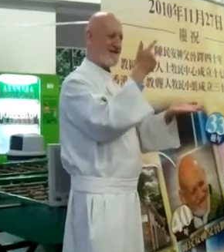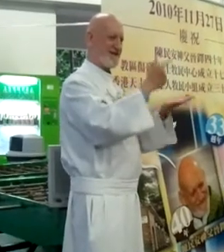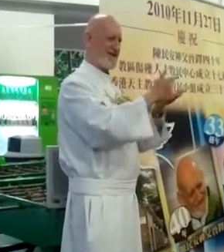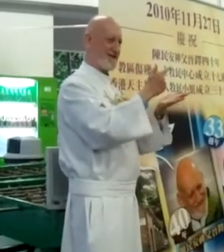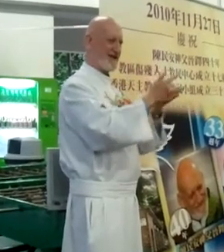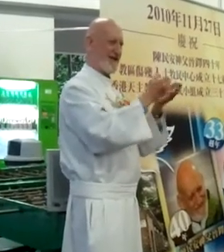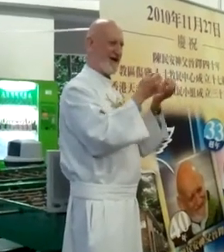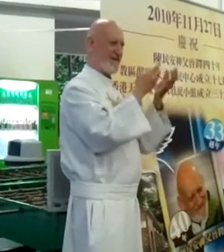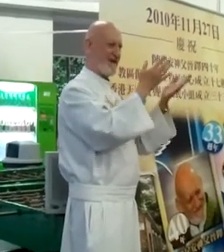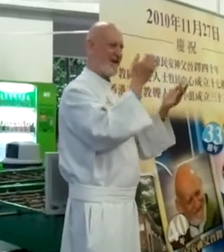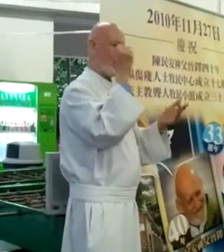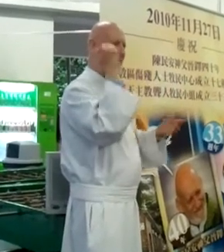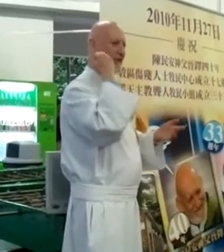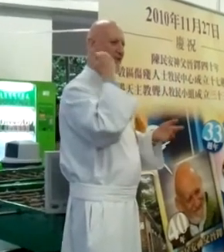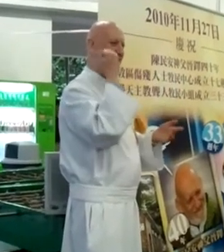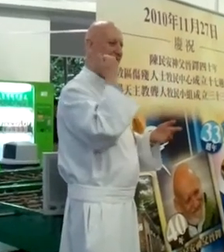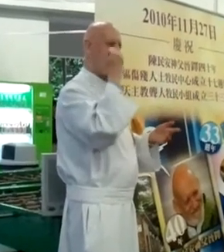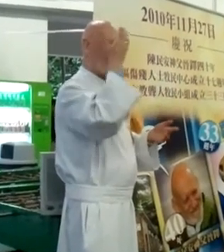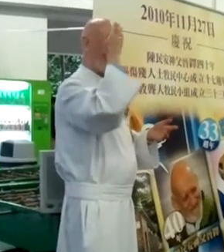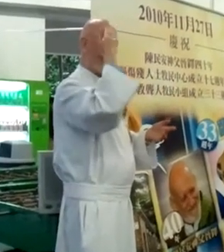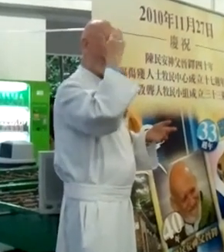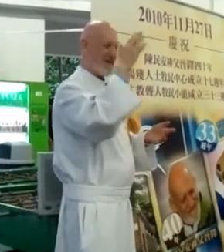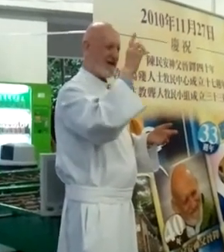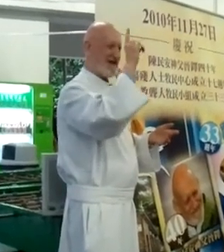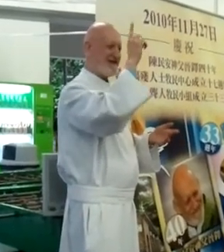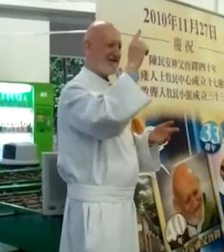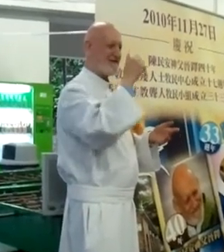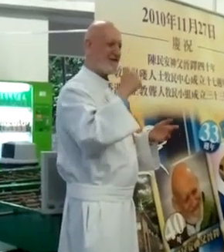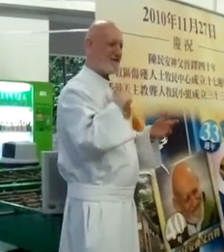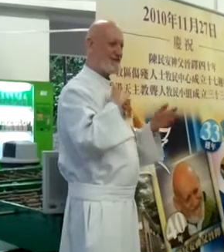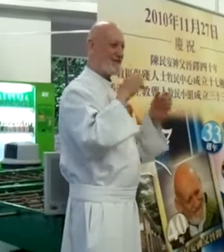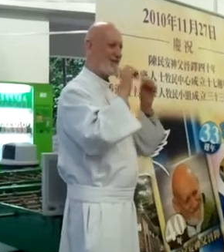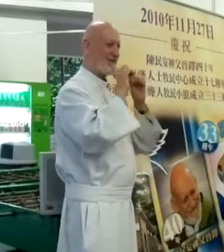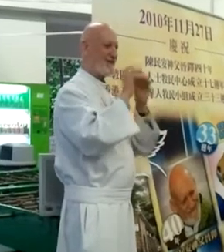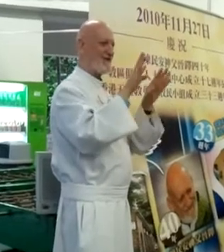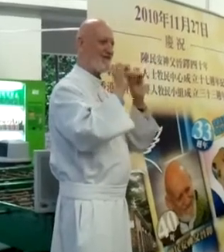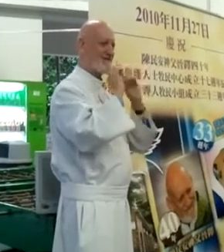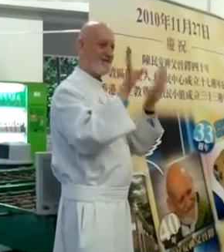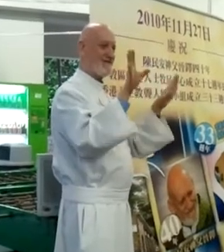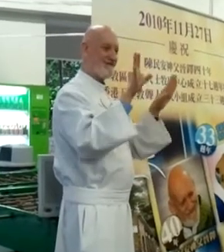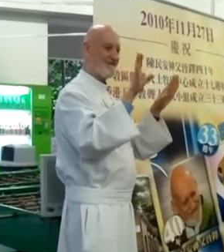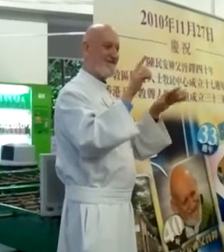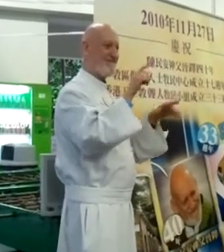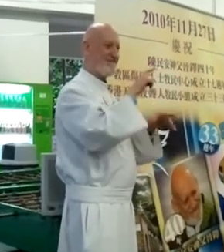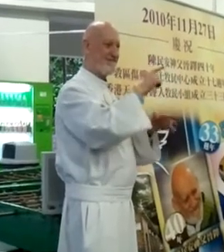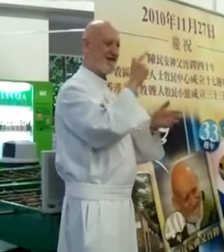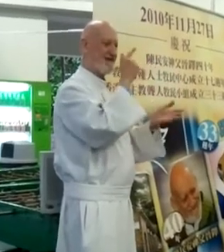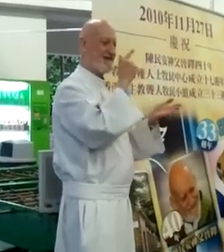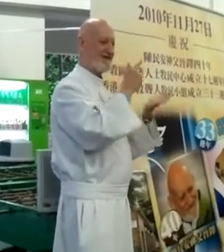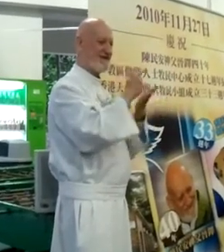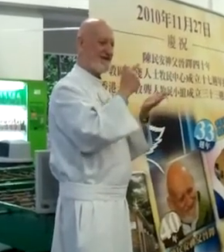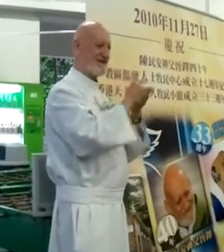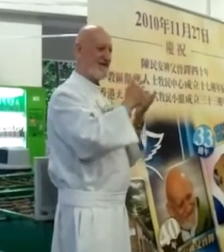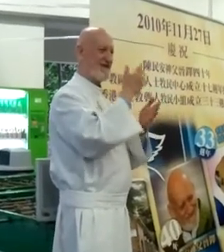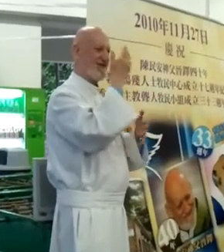我去學習手語啦，學習唔同嘅手語啦。咁我亦都另外祈求咧，係天主幫助我嘅工